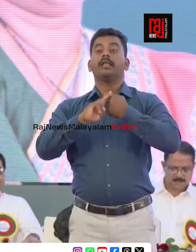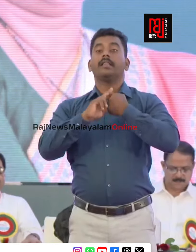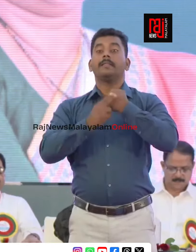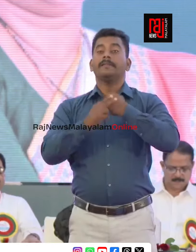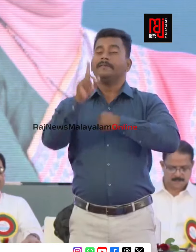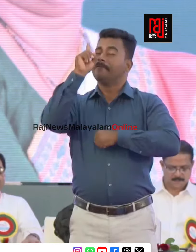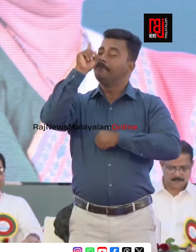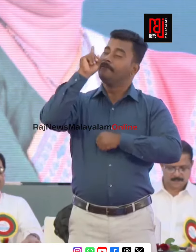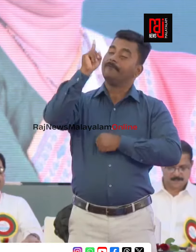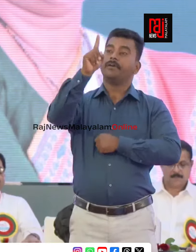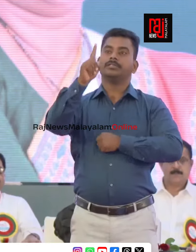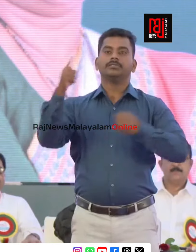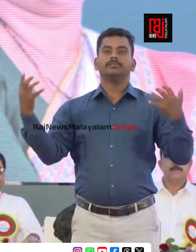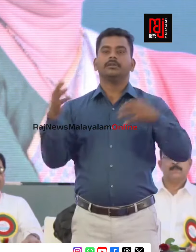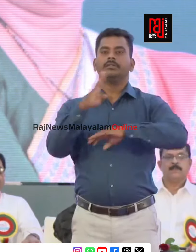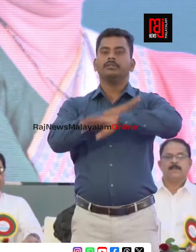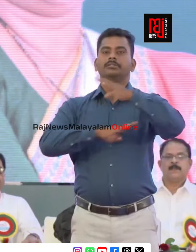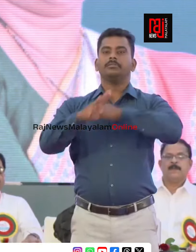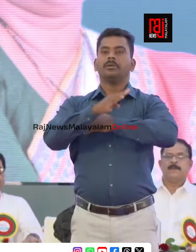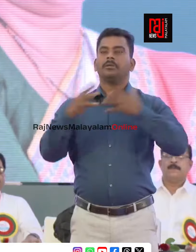ക്യാമ്പസാണ് ഇവിടെയുള്ളത്.